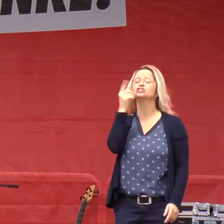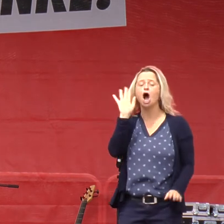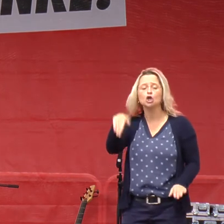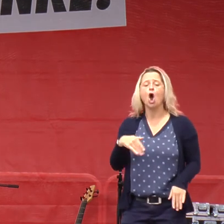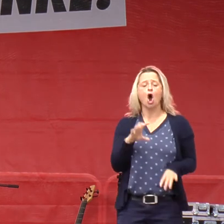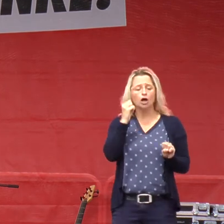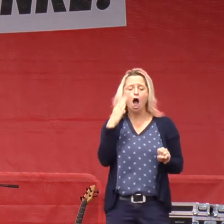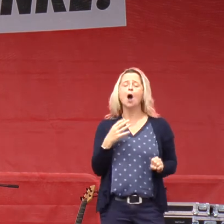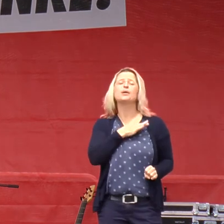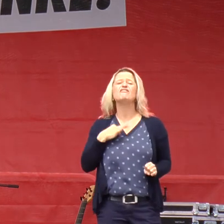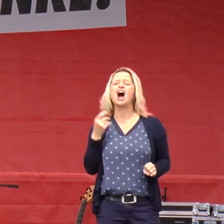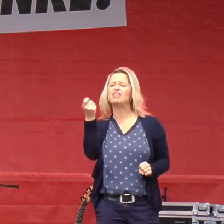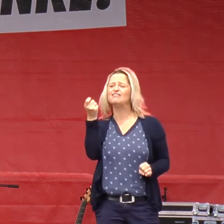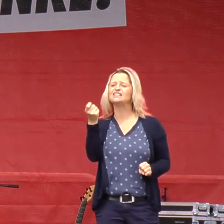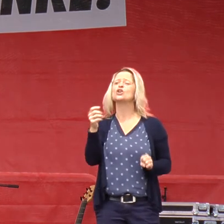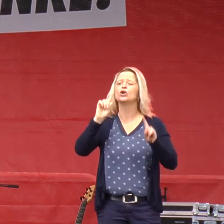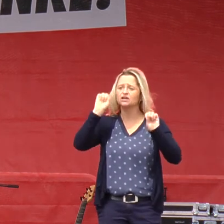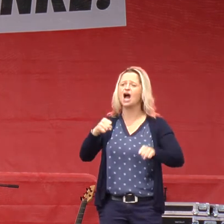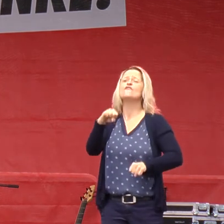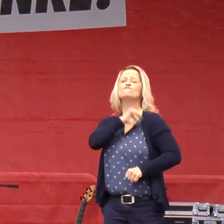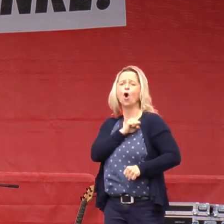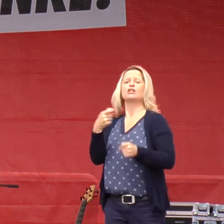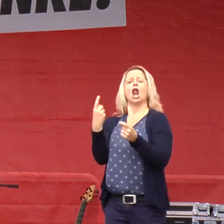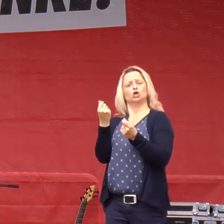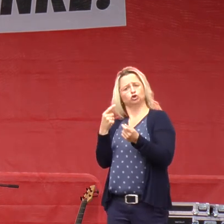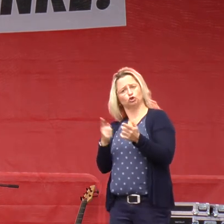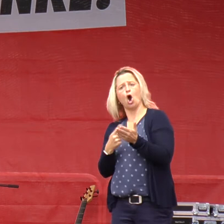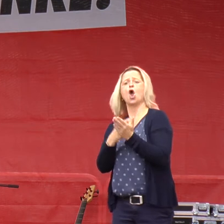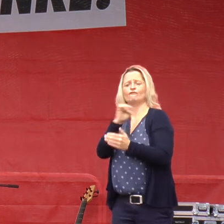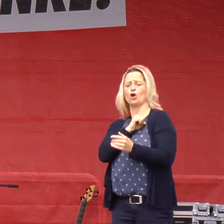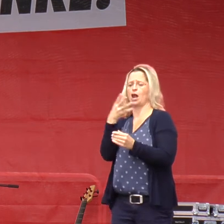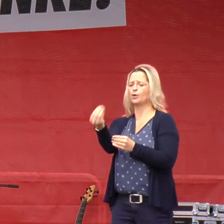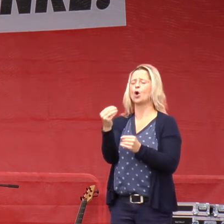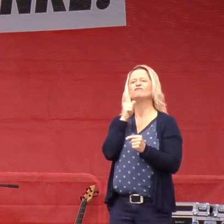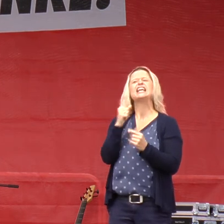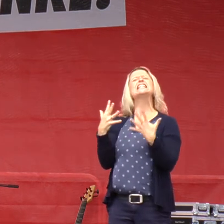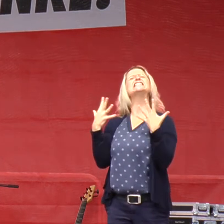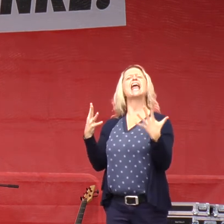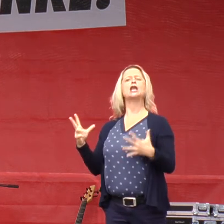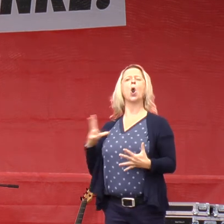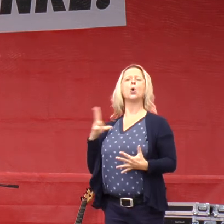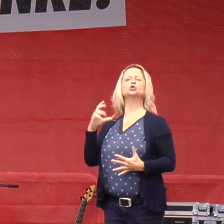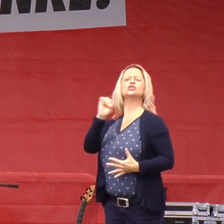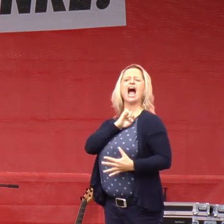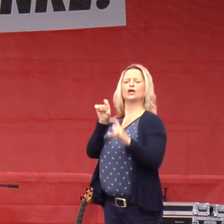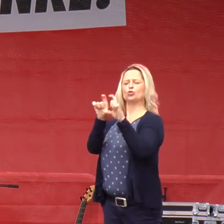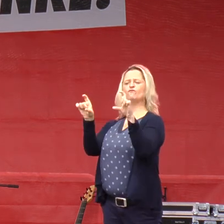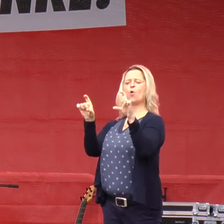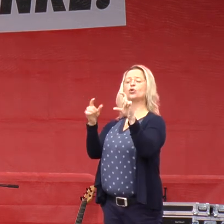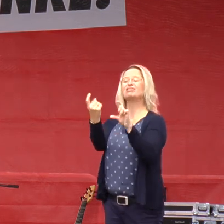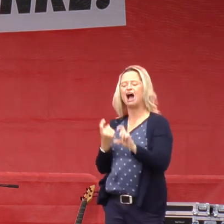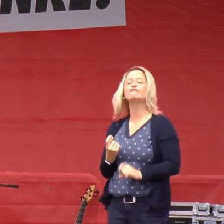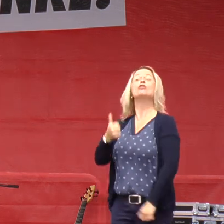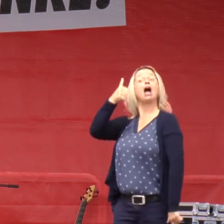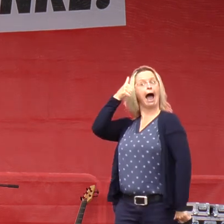private Investoren kriegen Steuervergünstigungen, wenn sie zwischen 10 Luxuseigentumswohnungen eine Sozialwohnung bauen, die